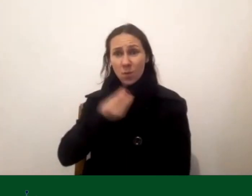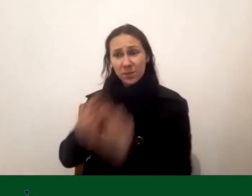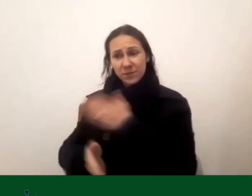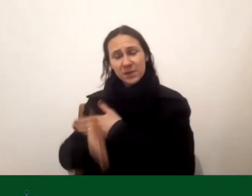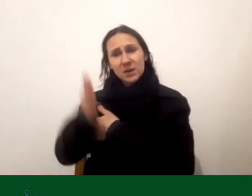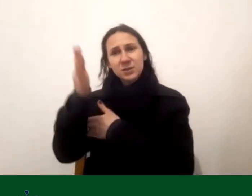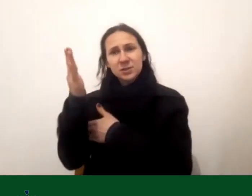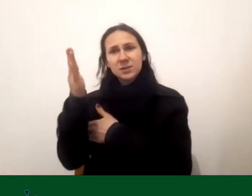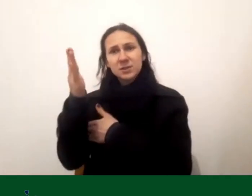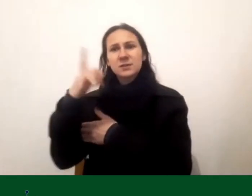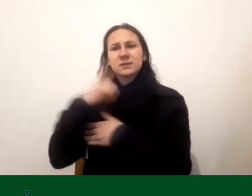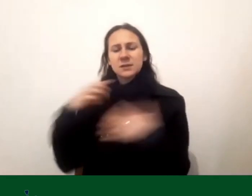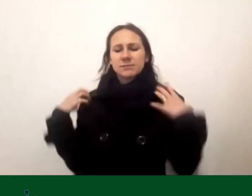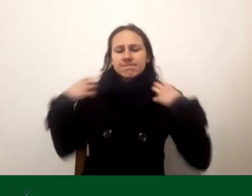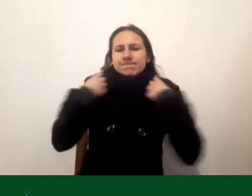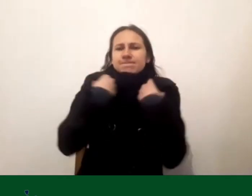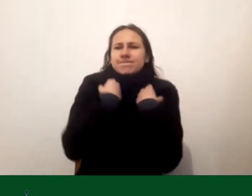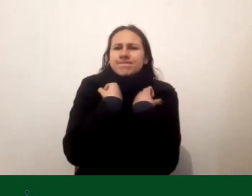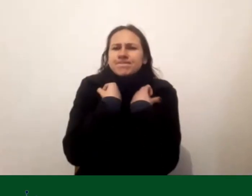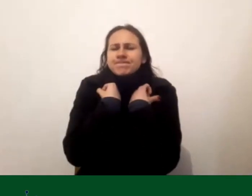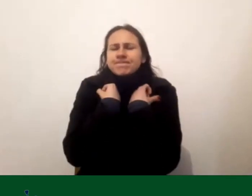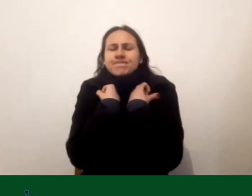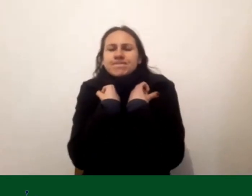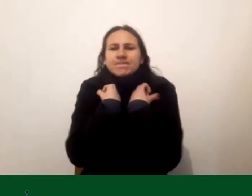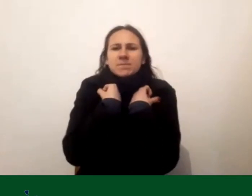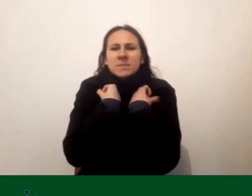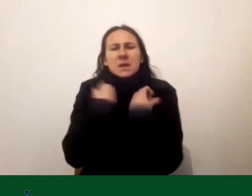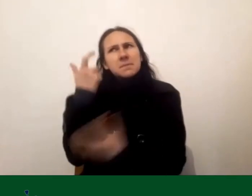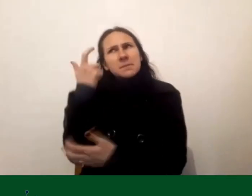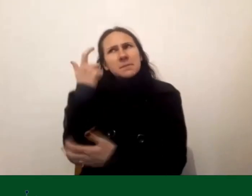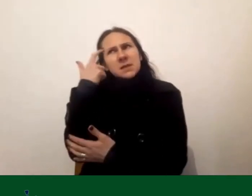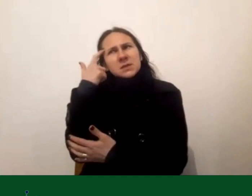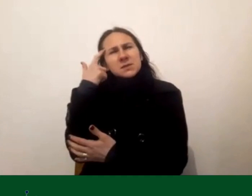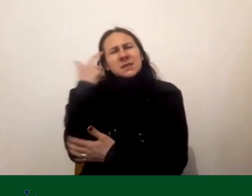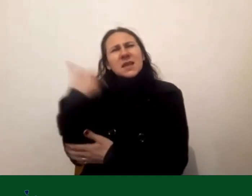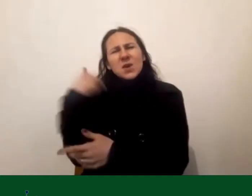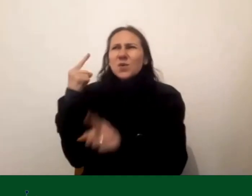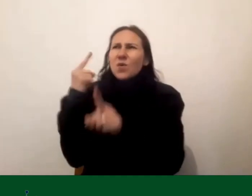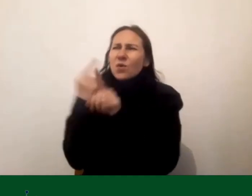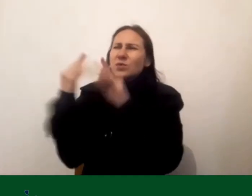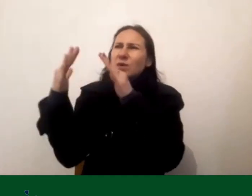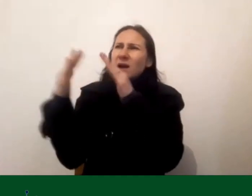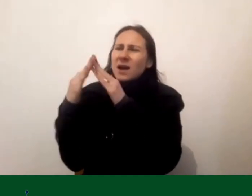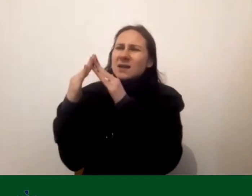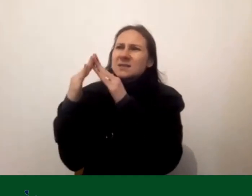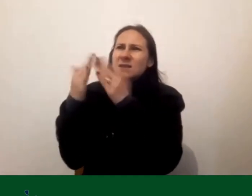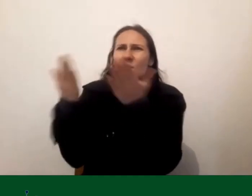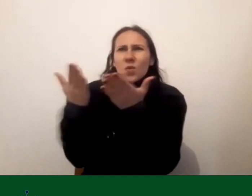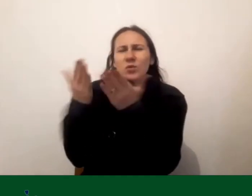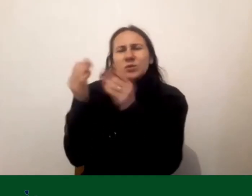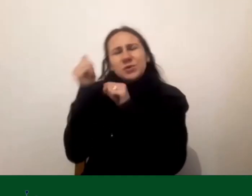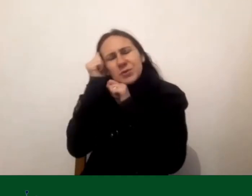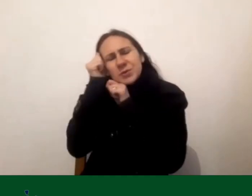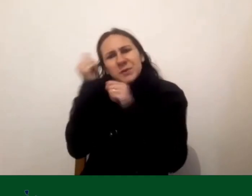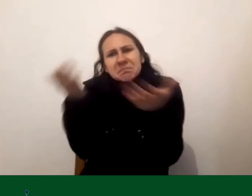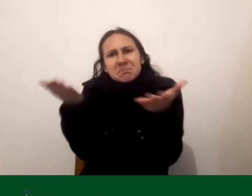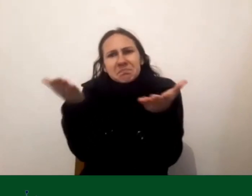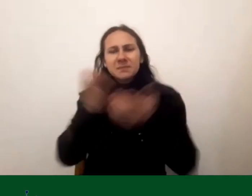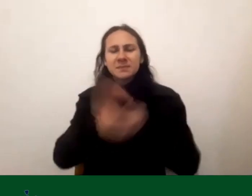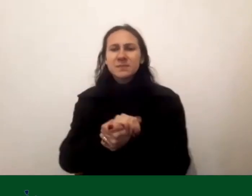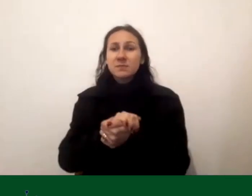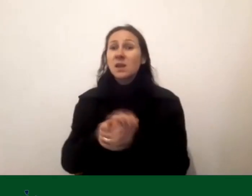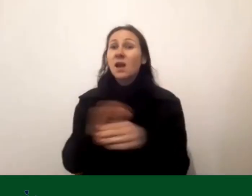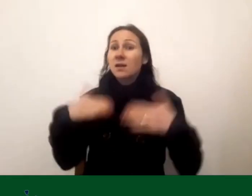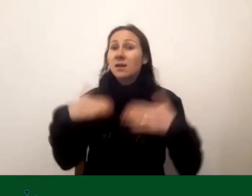manta e disse: "Será que encontro um abrigo para passar a noite?" Então, depois de